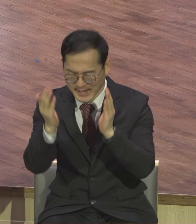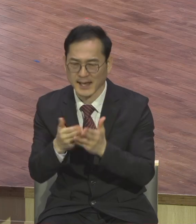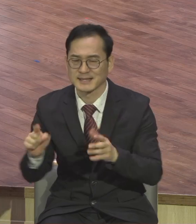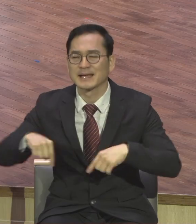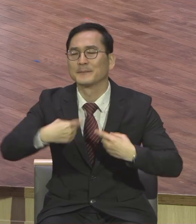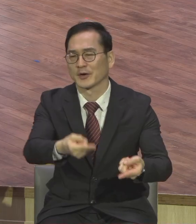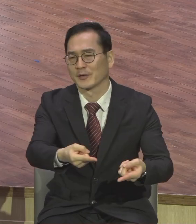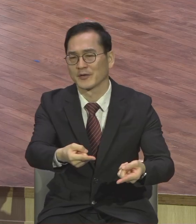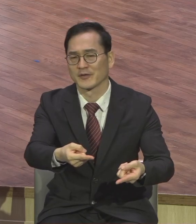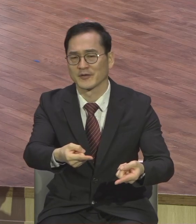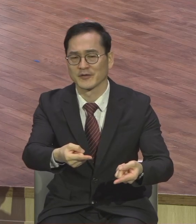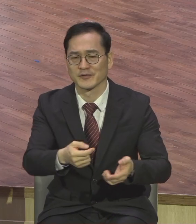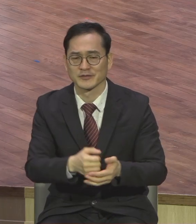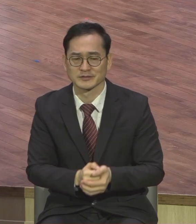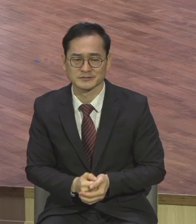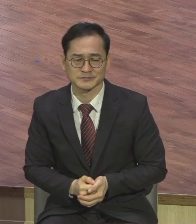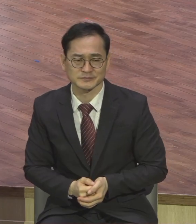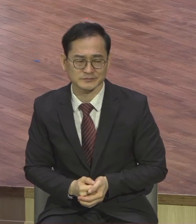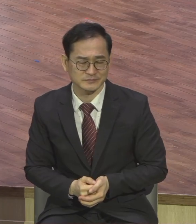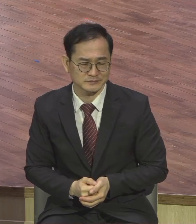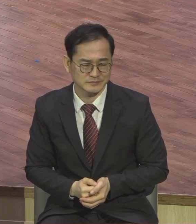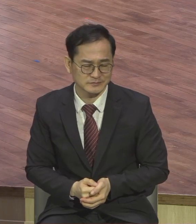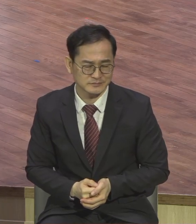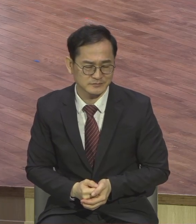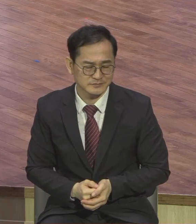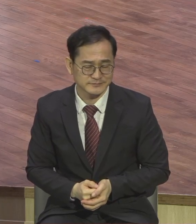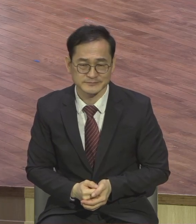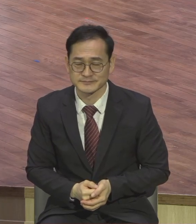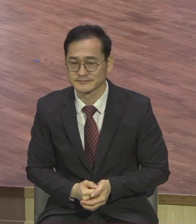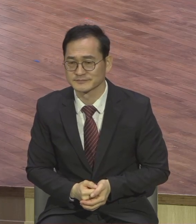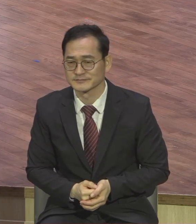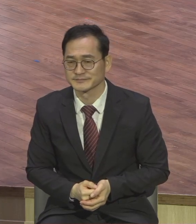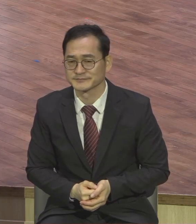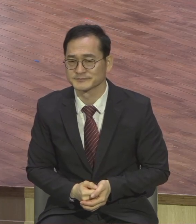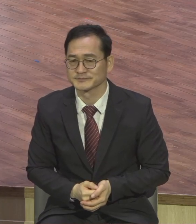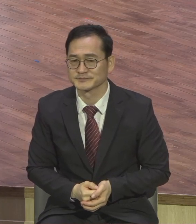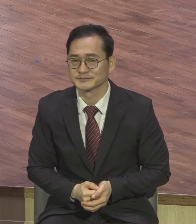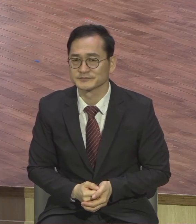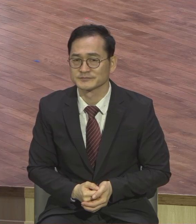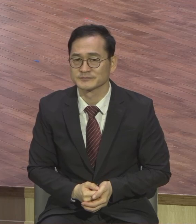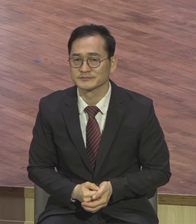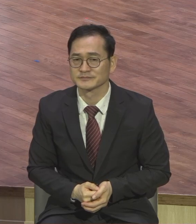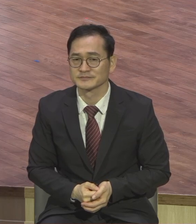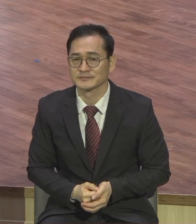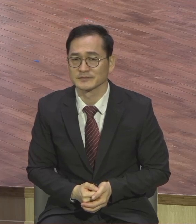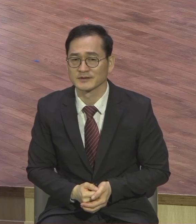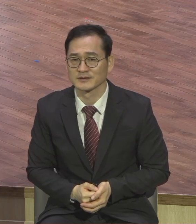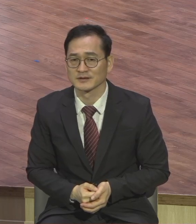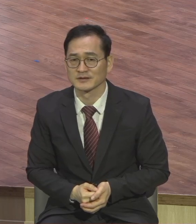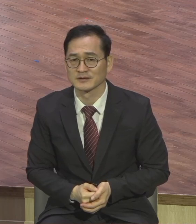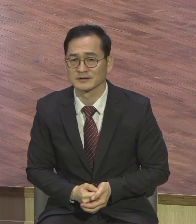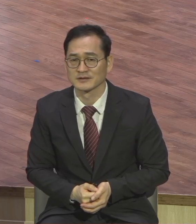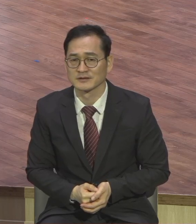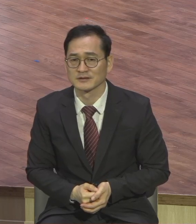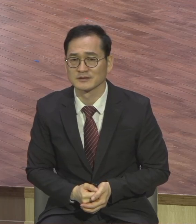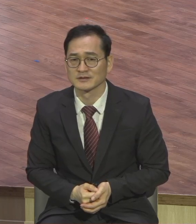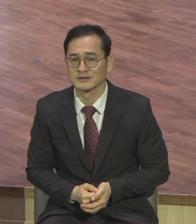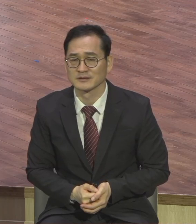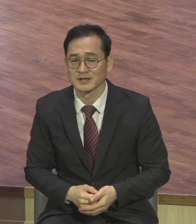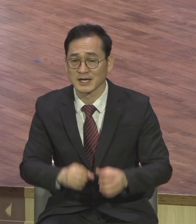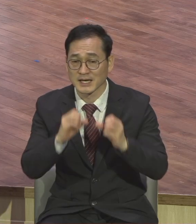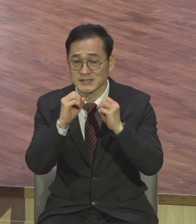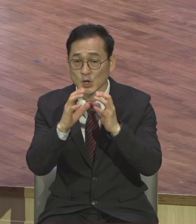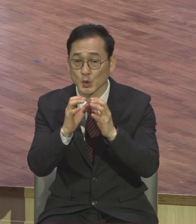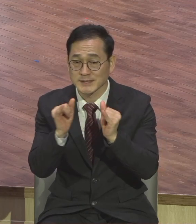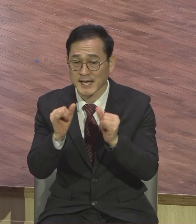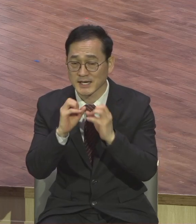응? 우리 한글 선교사 선교사님 막 여기 이 코로나 시대인데 계속해서 막 저 뭐 전국 다 다니면서 막 이 다민족들 뭐